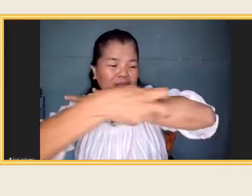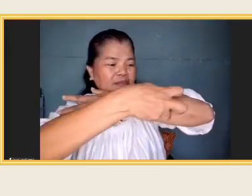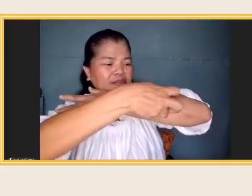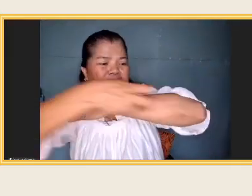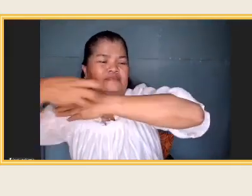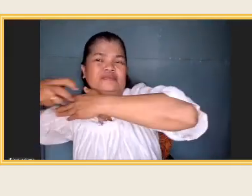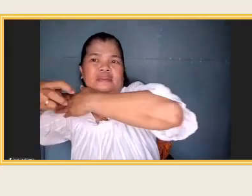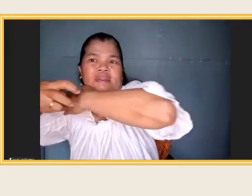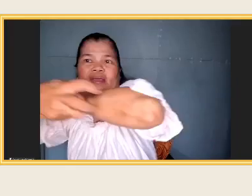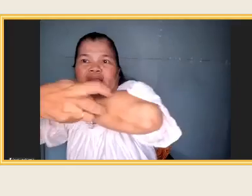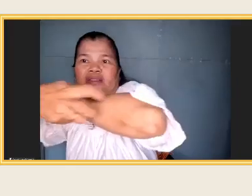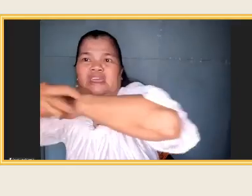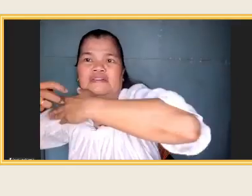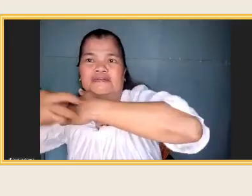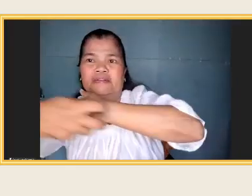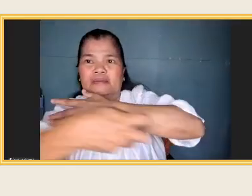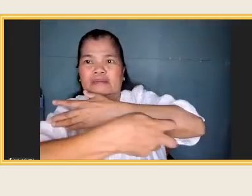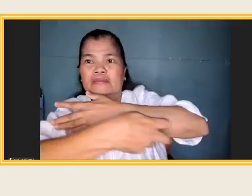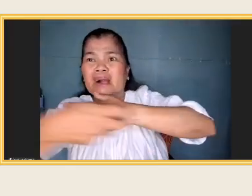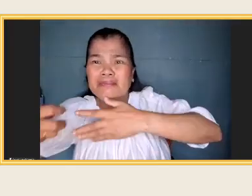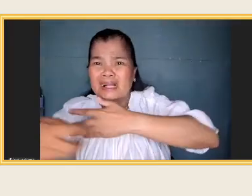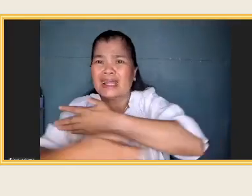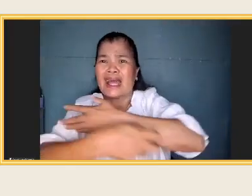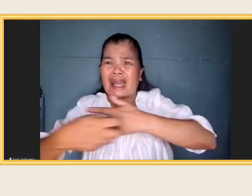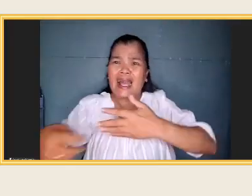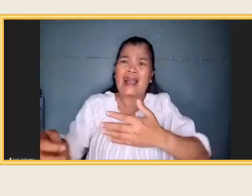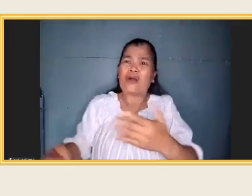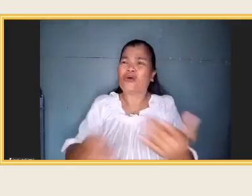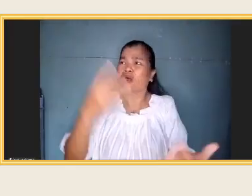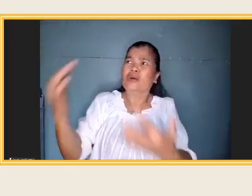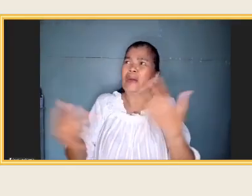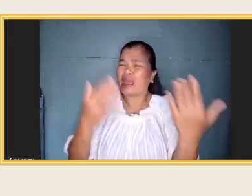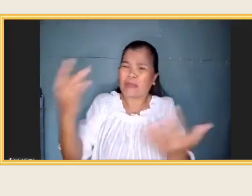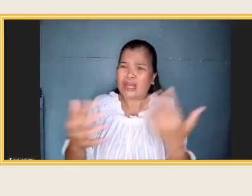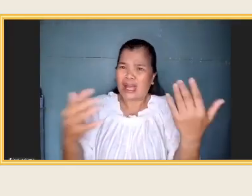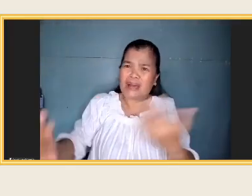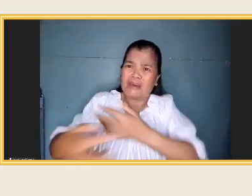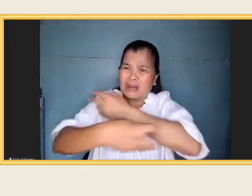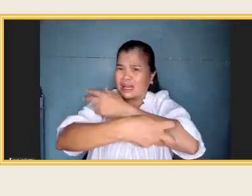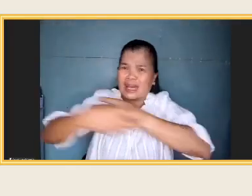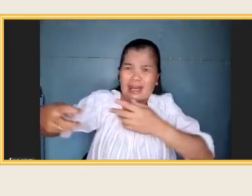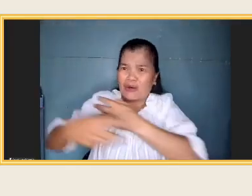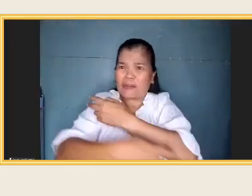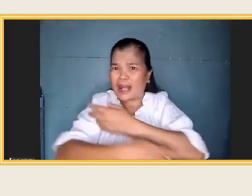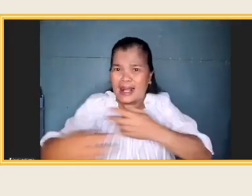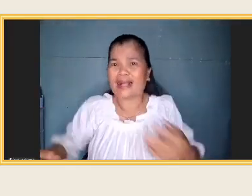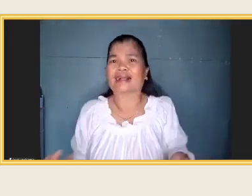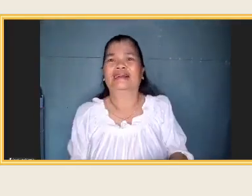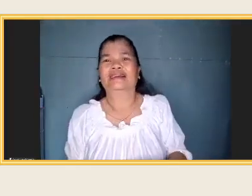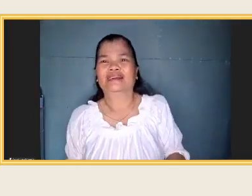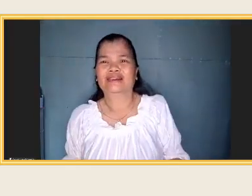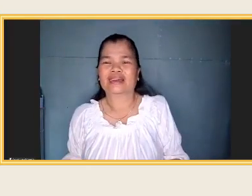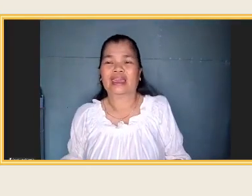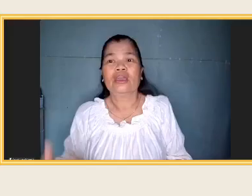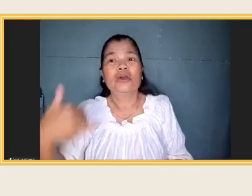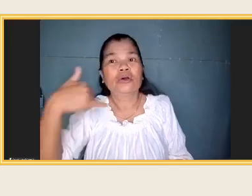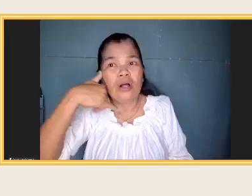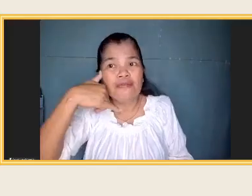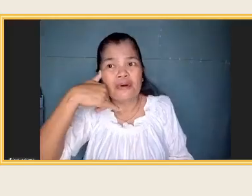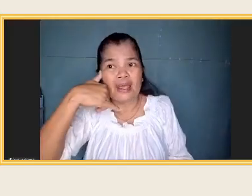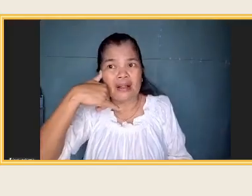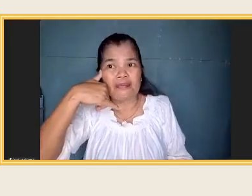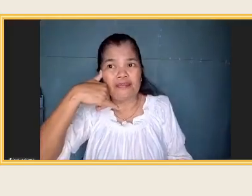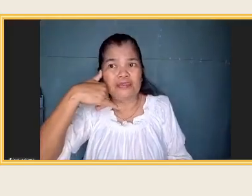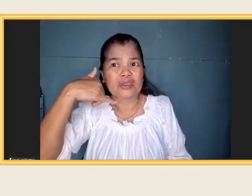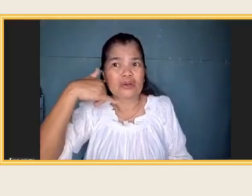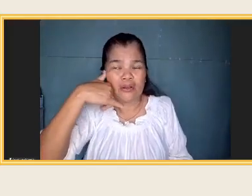gumaganon. Thief. Magnanakaw. May apoy na nga, may magnanakaw pa. Okay, call